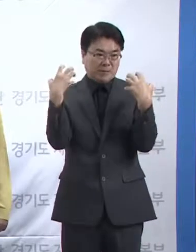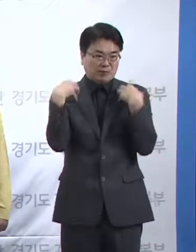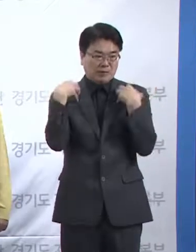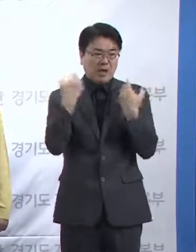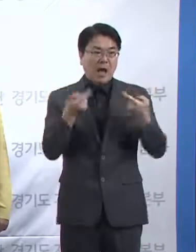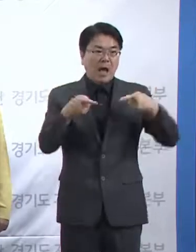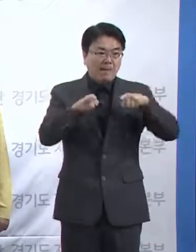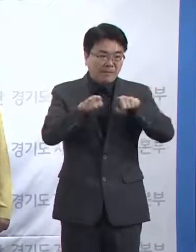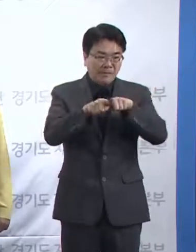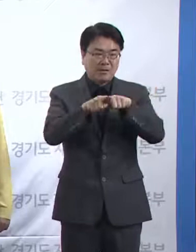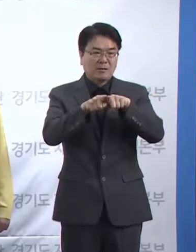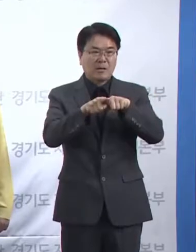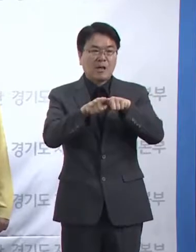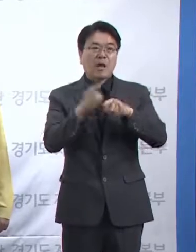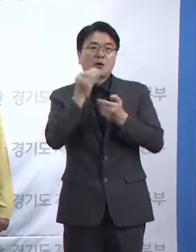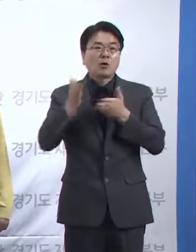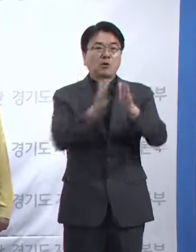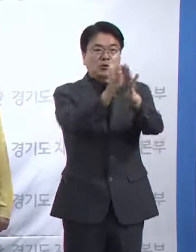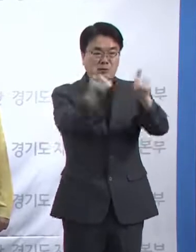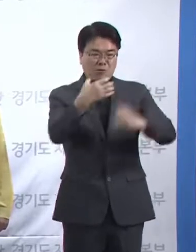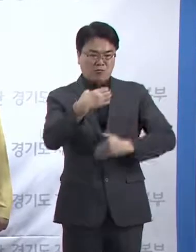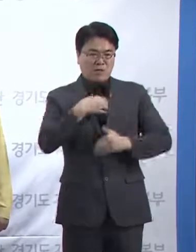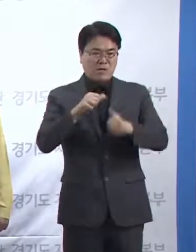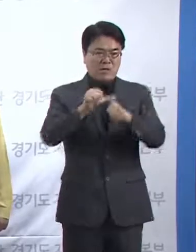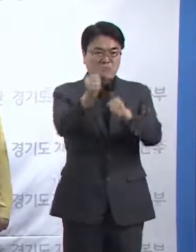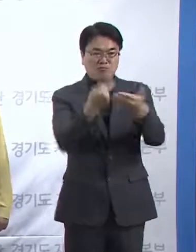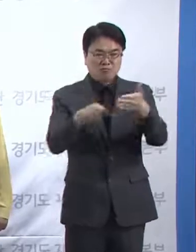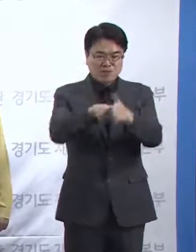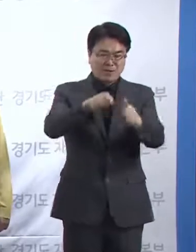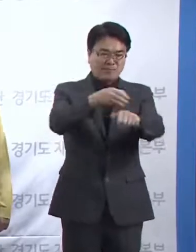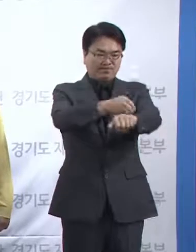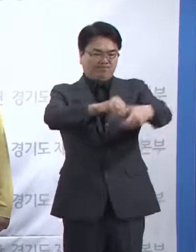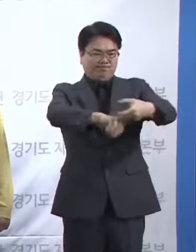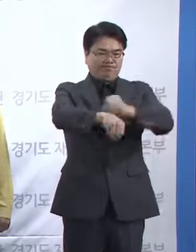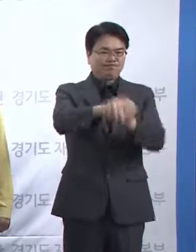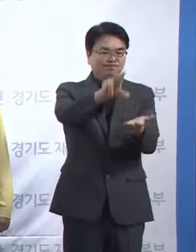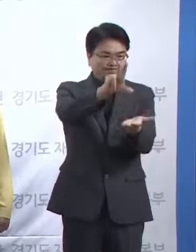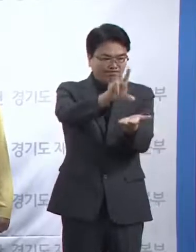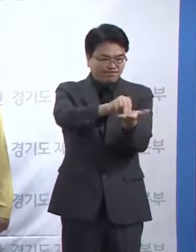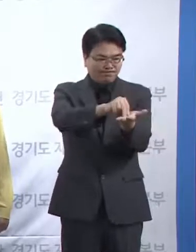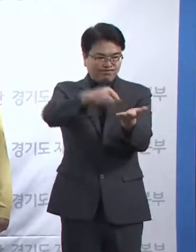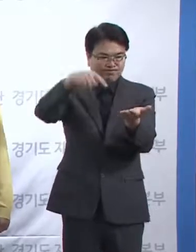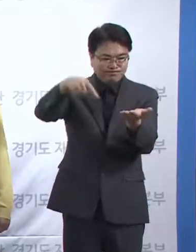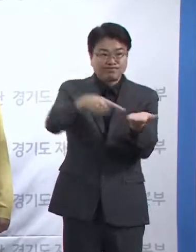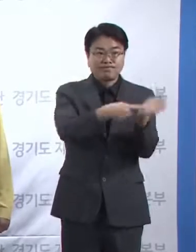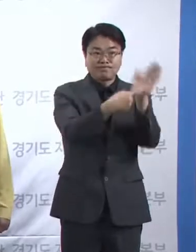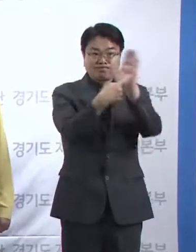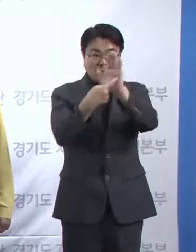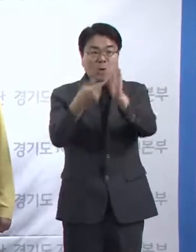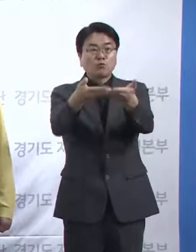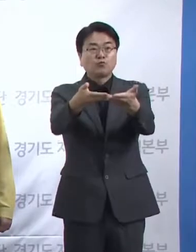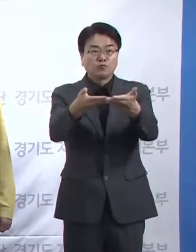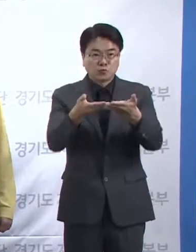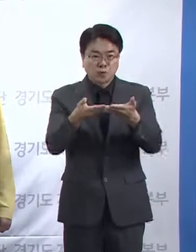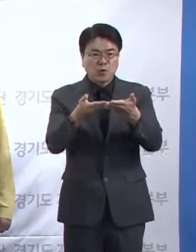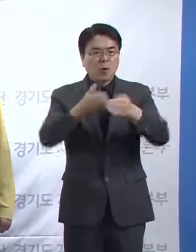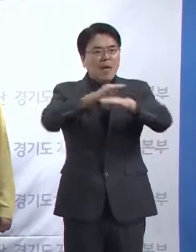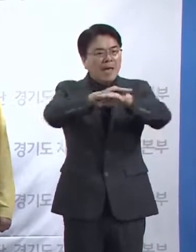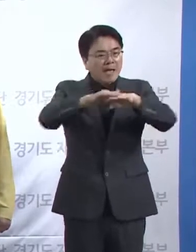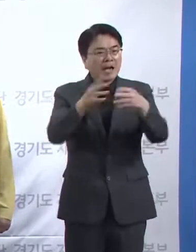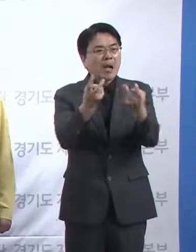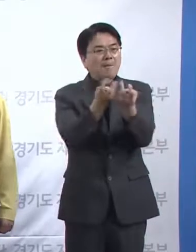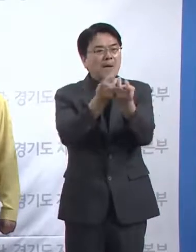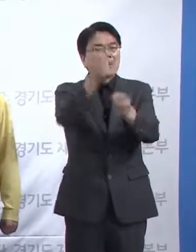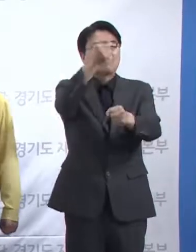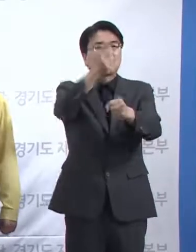이 위기 극복을 위해서 이렇게 적극적으로 문제 제기해 주시고 또 해결책을